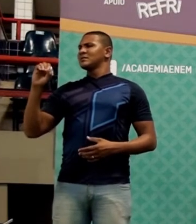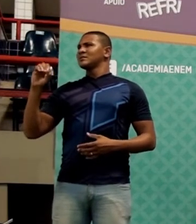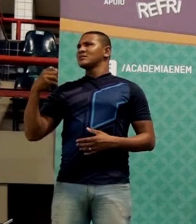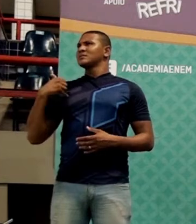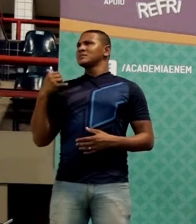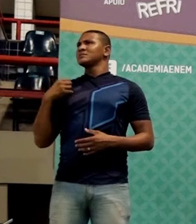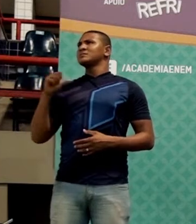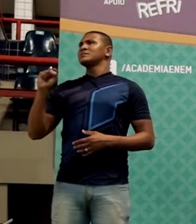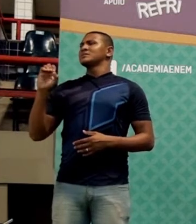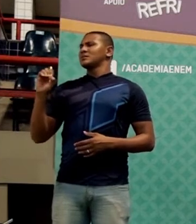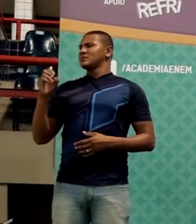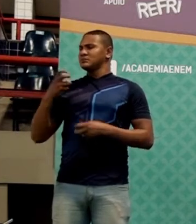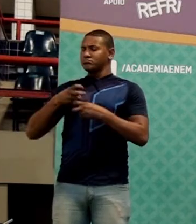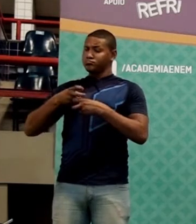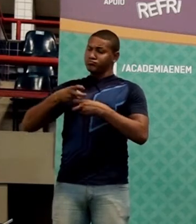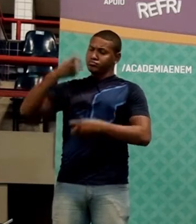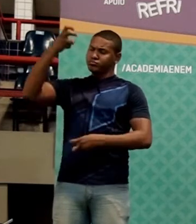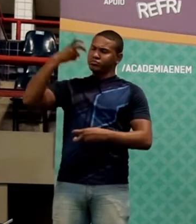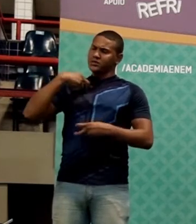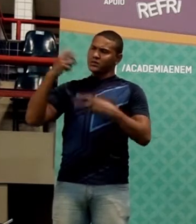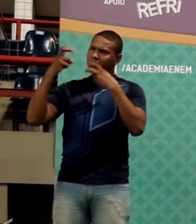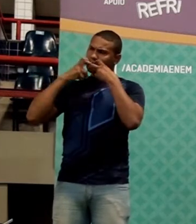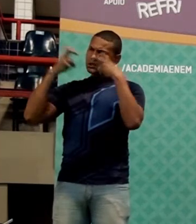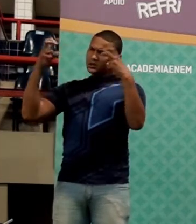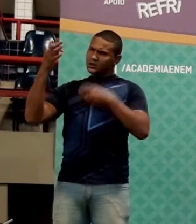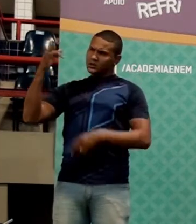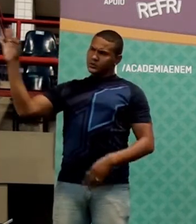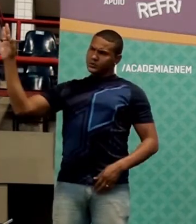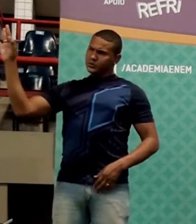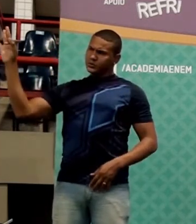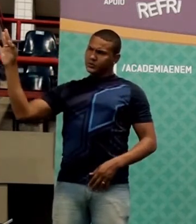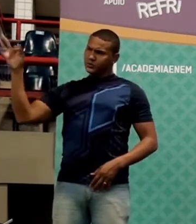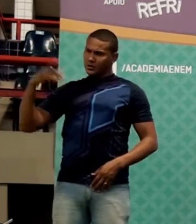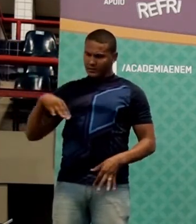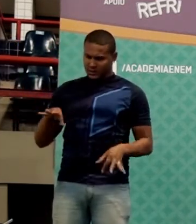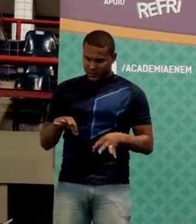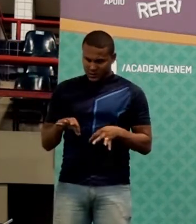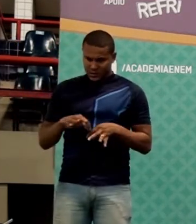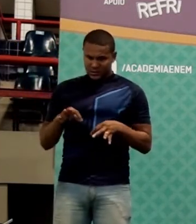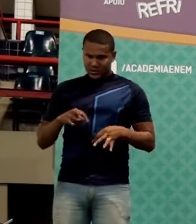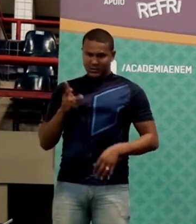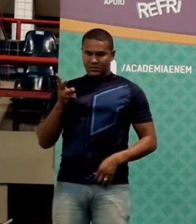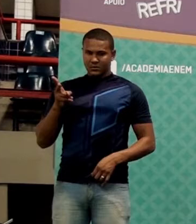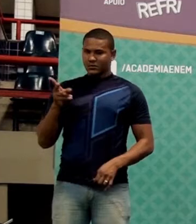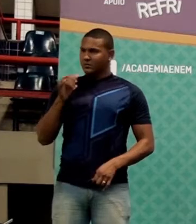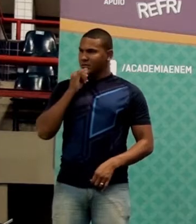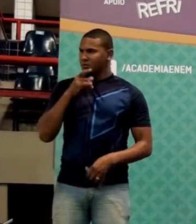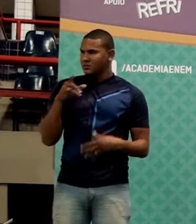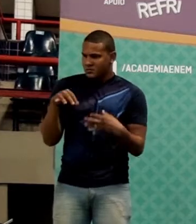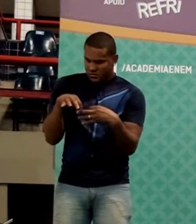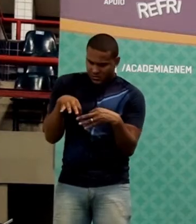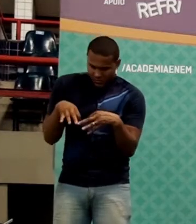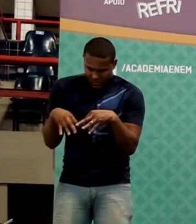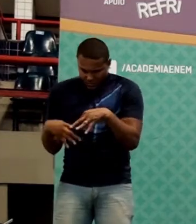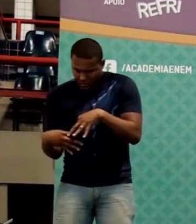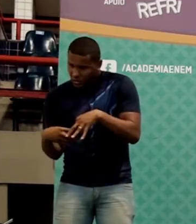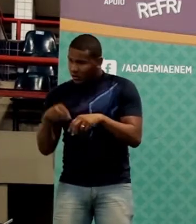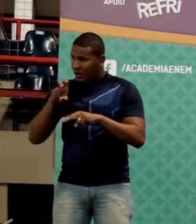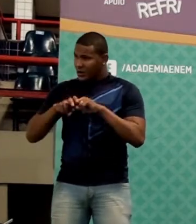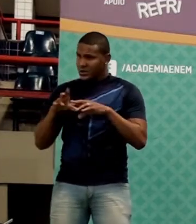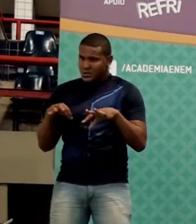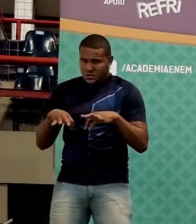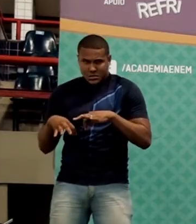na coluna. Porque ela vai fazer um crochê, eu ia ver uma televisão e ficava toda torta na